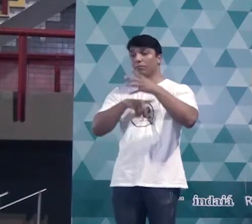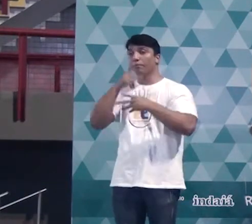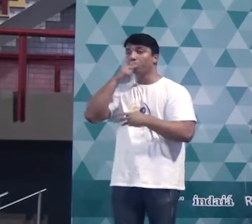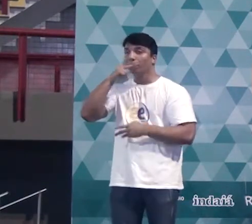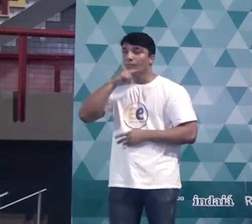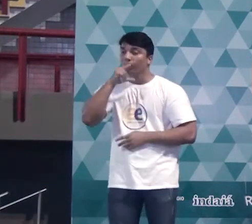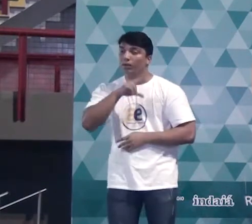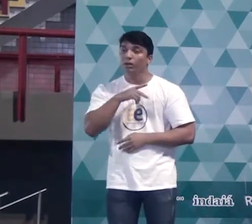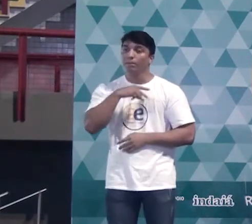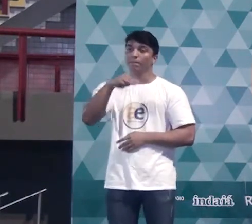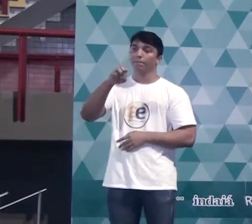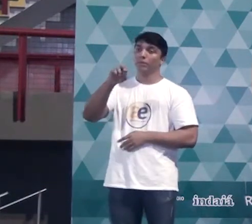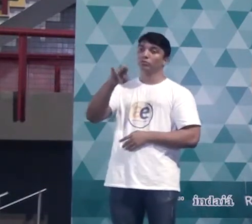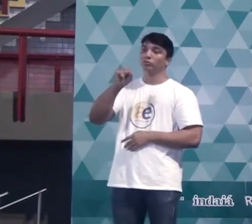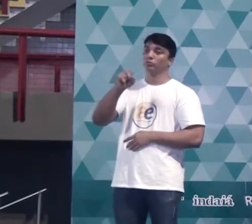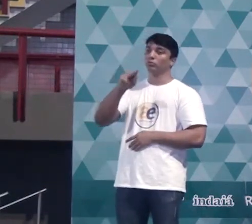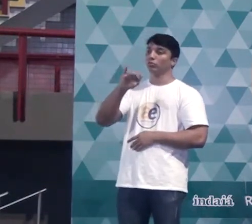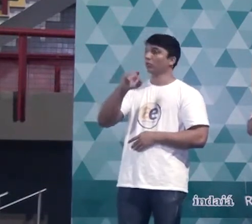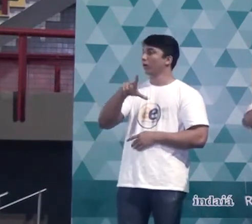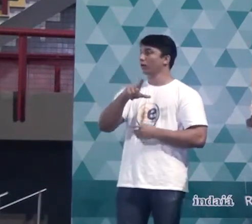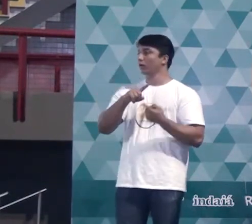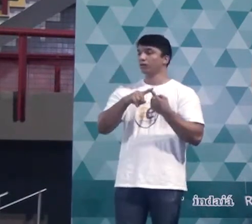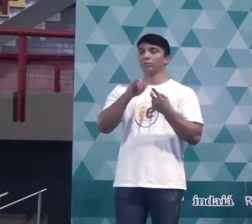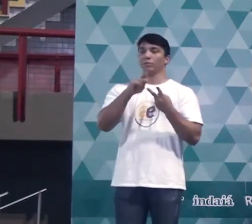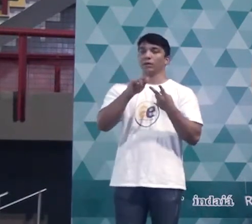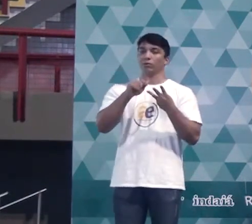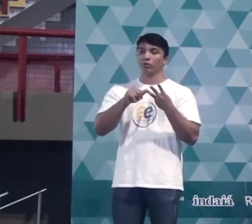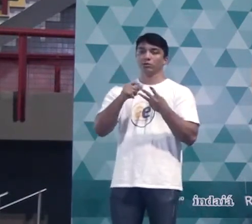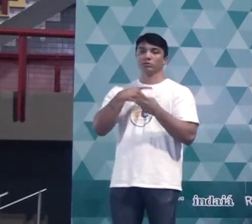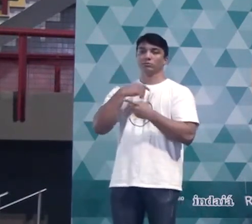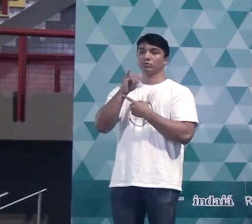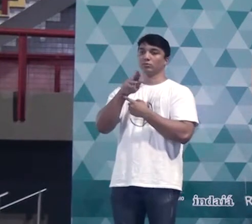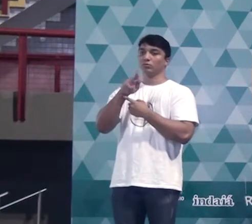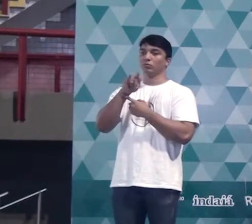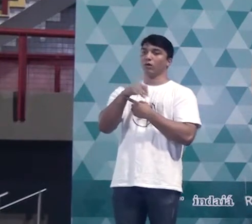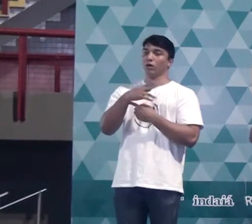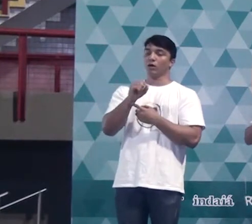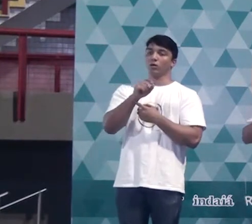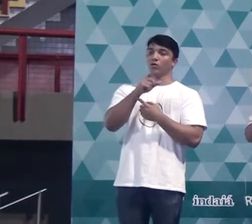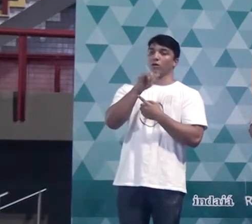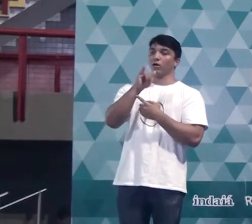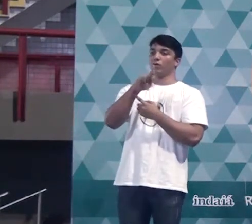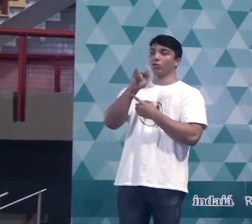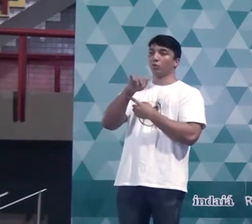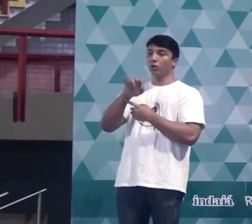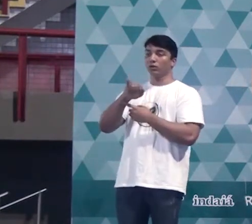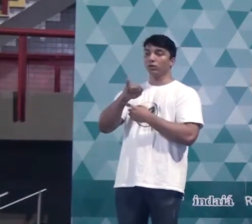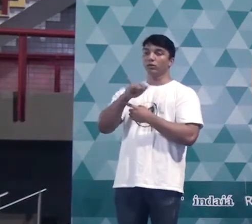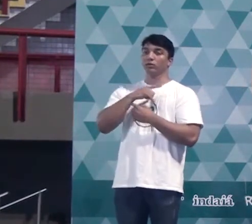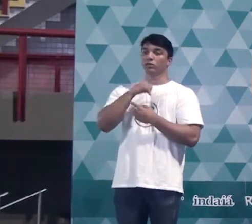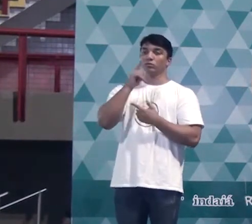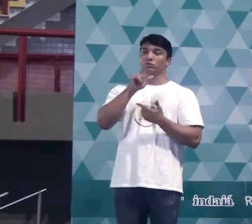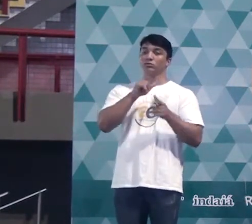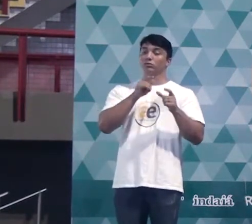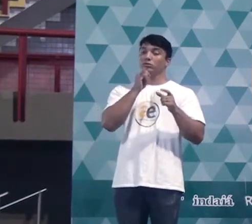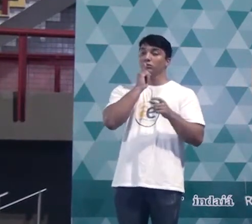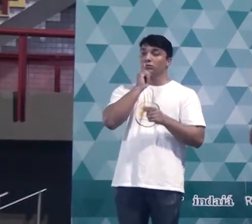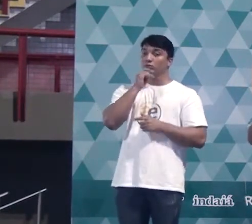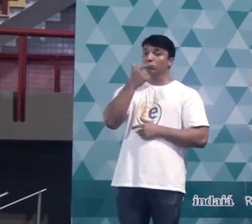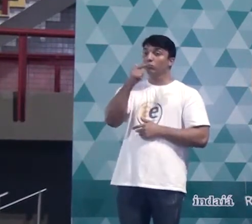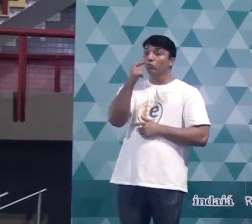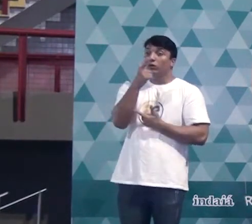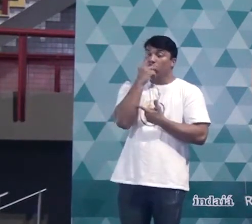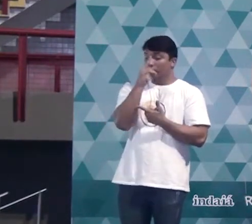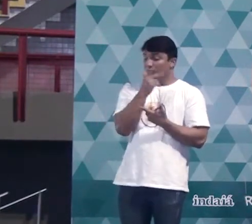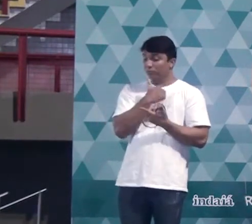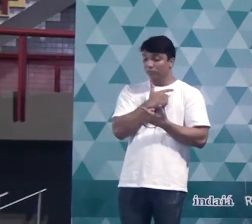O Mercosul, né? Uruguai, Paraguai, Iguai, Saguão, Averiguei. Bota um exemplo diferente? Boto não.